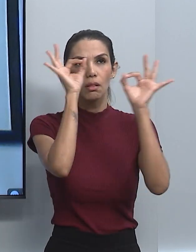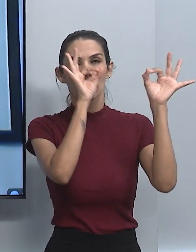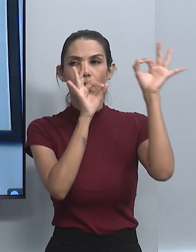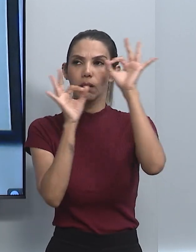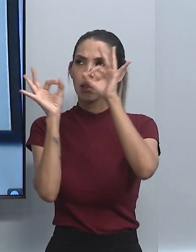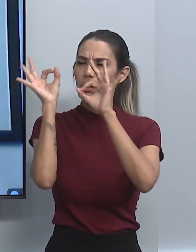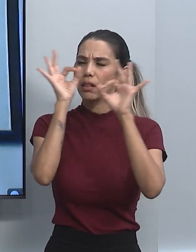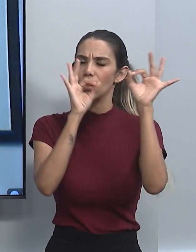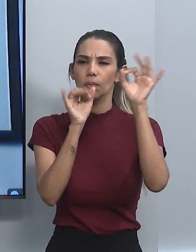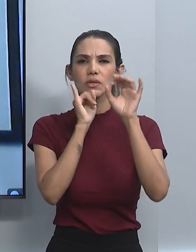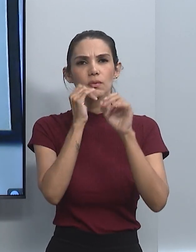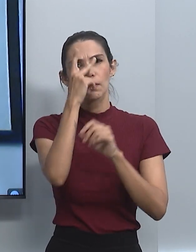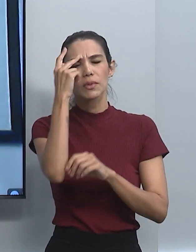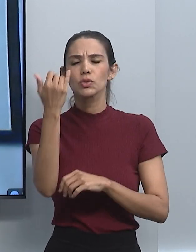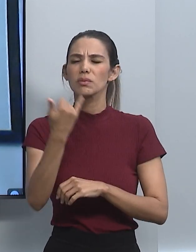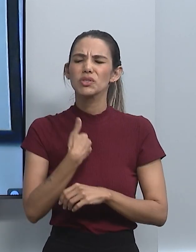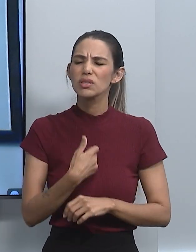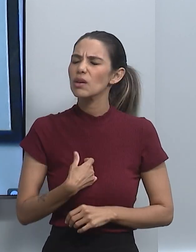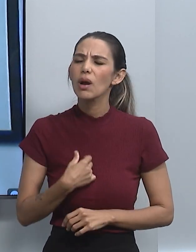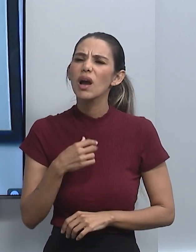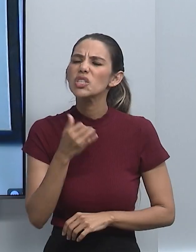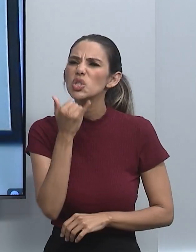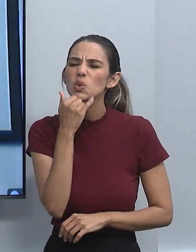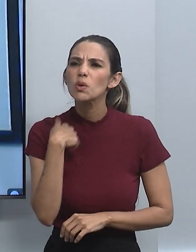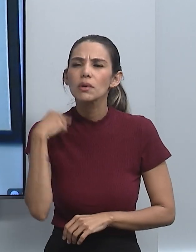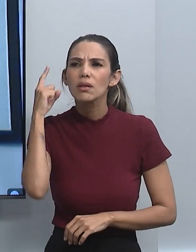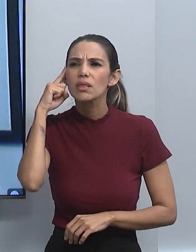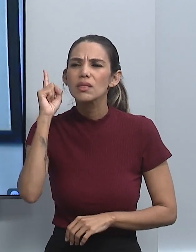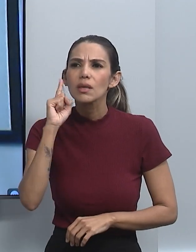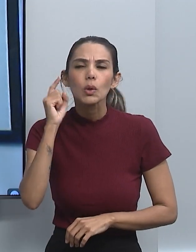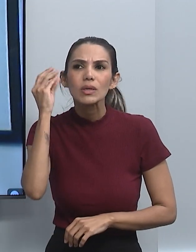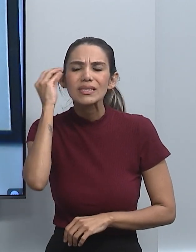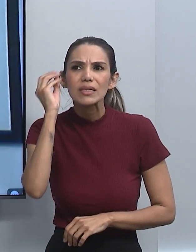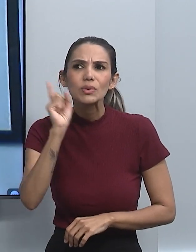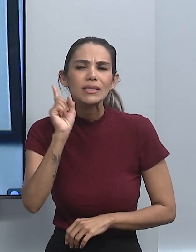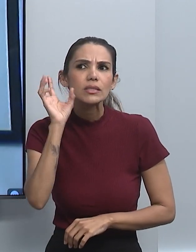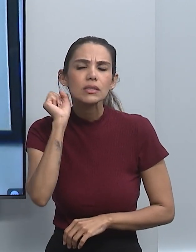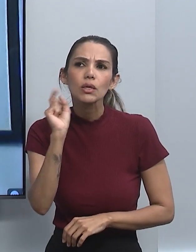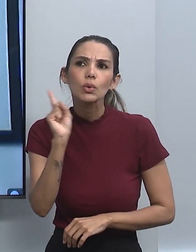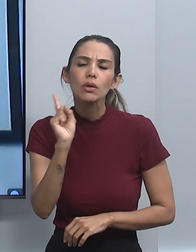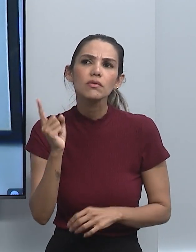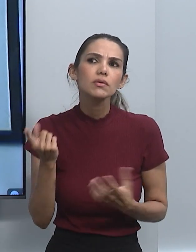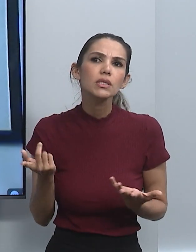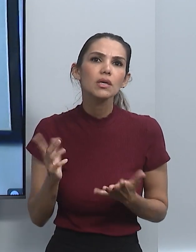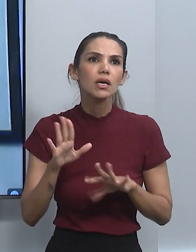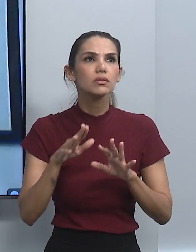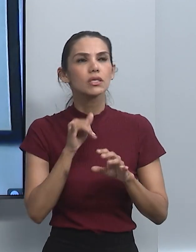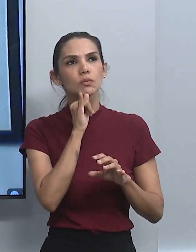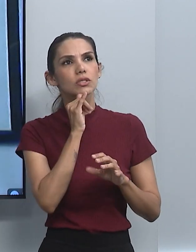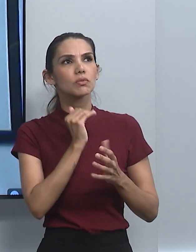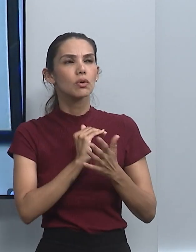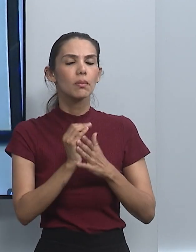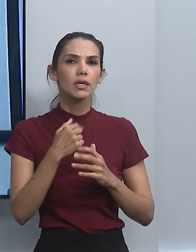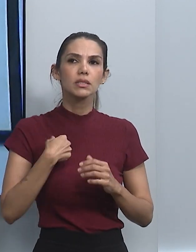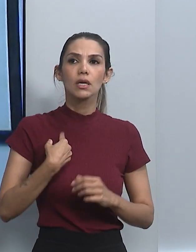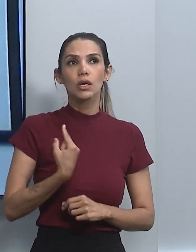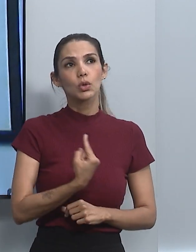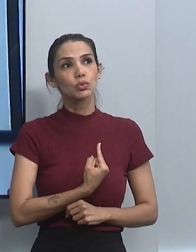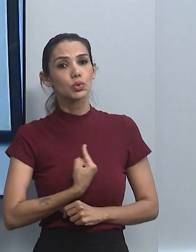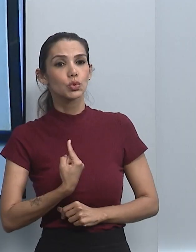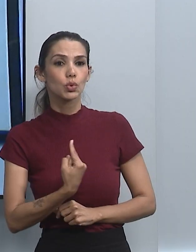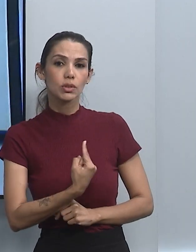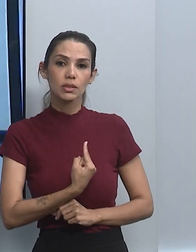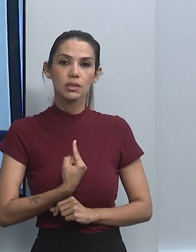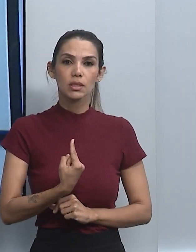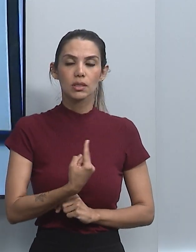não entendi, repete, começa os isolamentos sociais, principalmente no ruído,